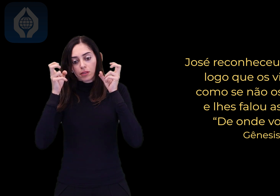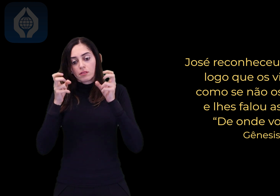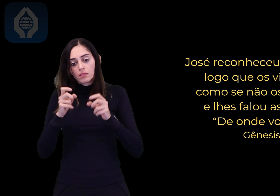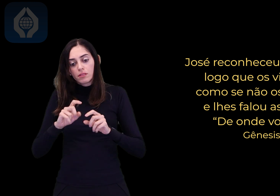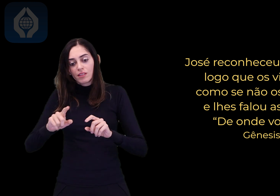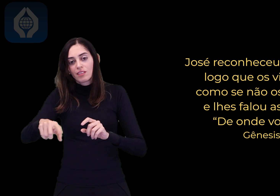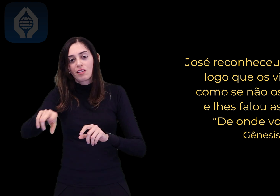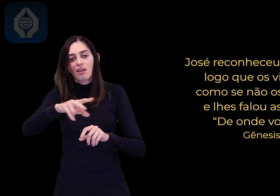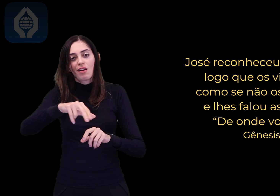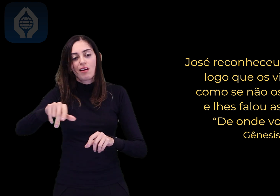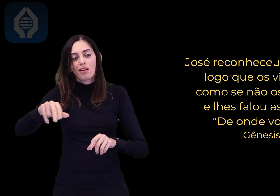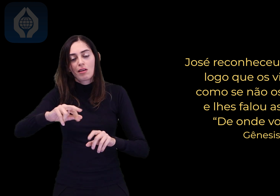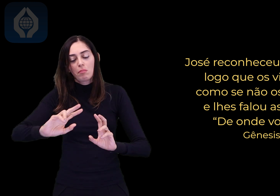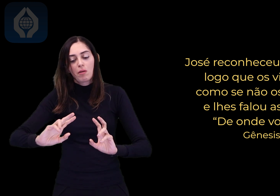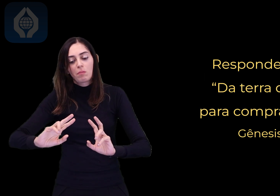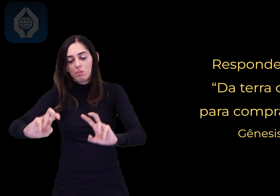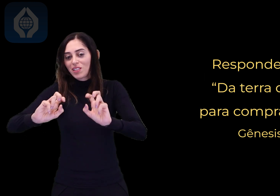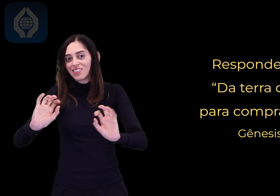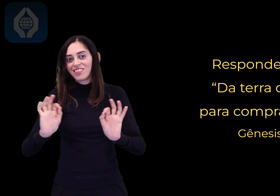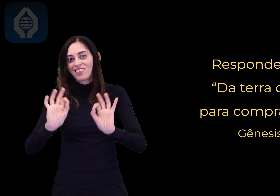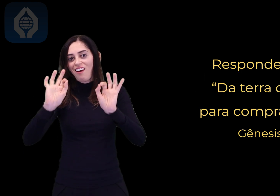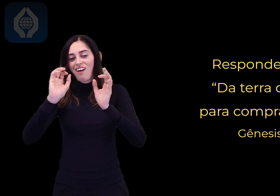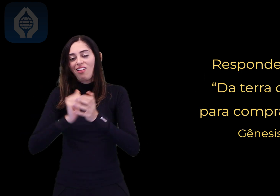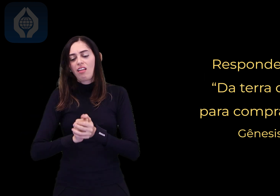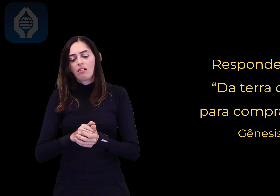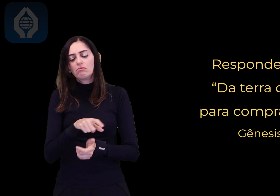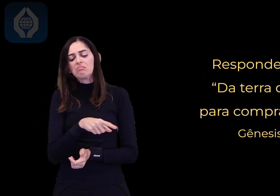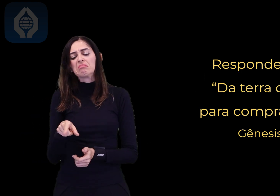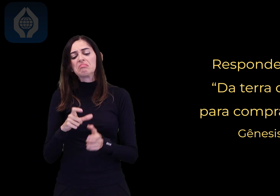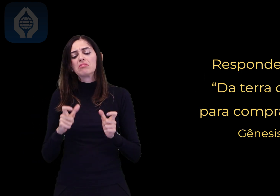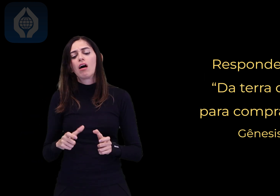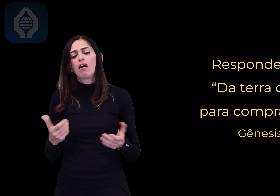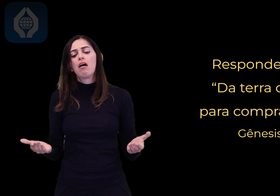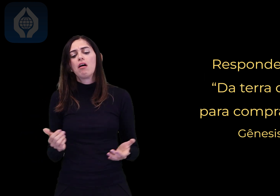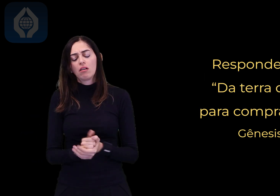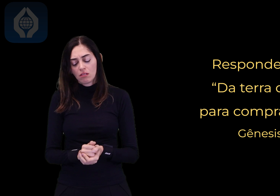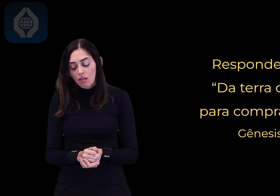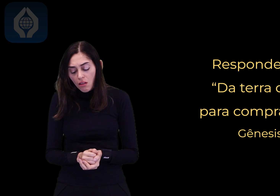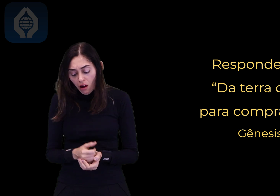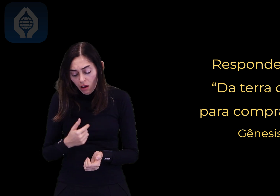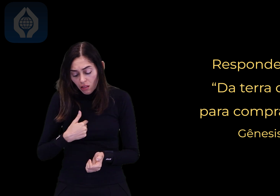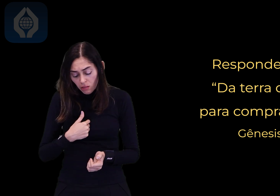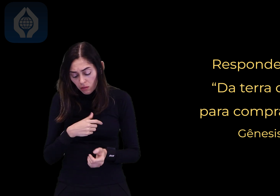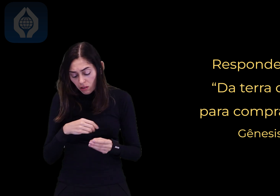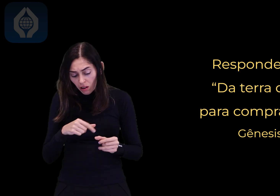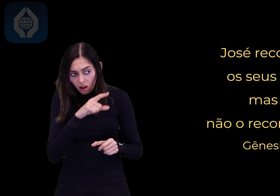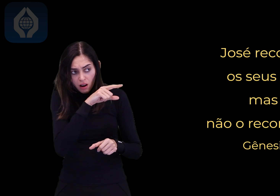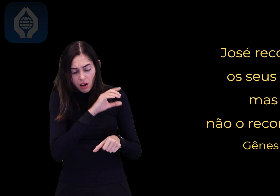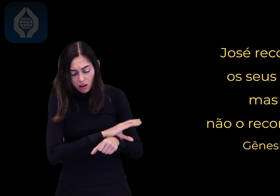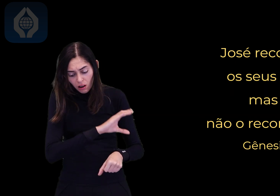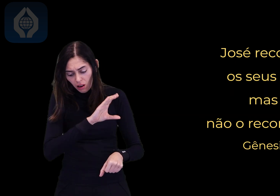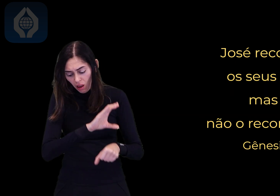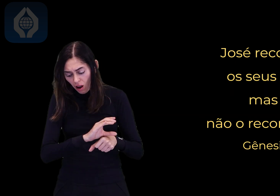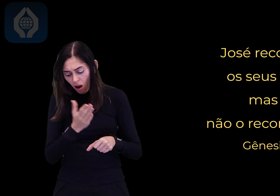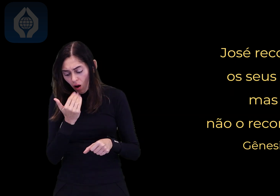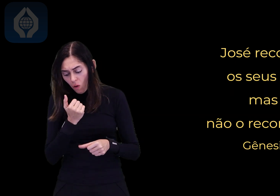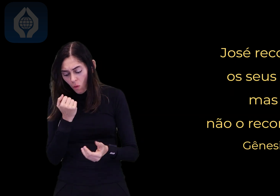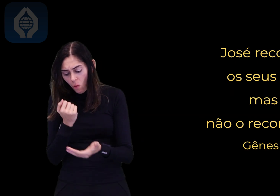asperamente: de onde vocês vêm? Responderam eles: da terra de Canaã, para comprar comida. José reconheceu seus